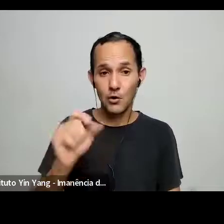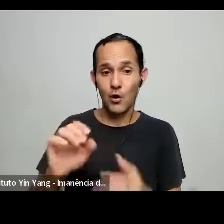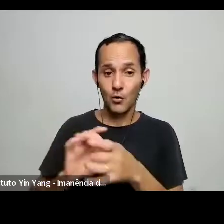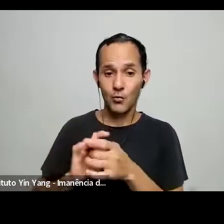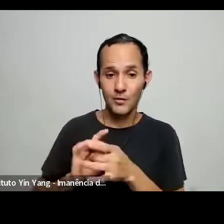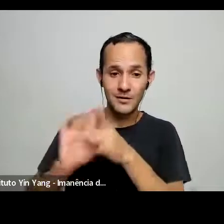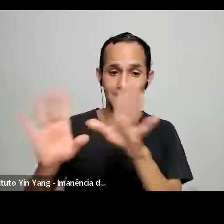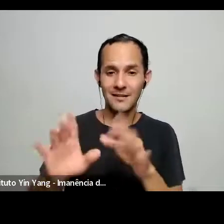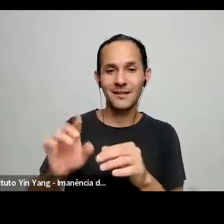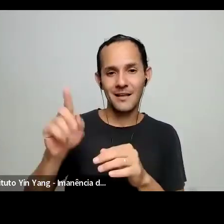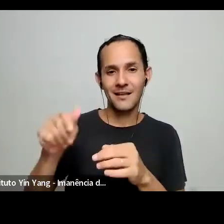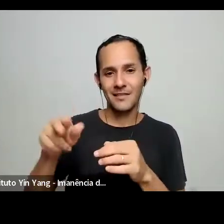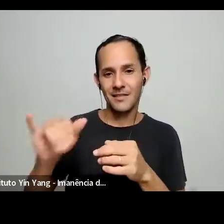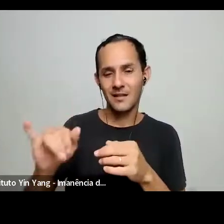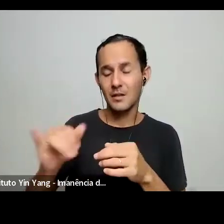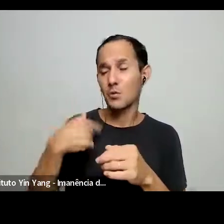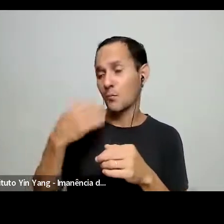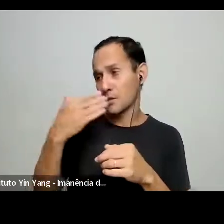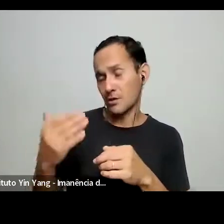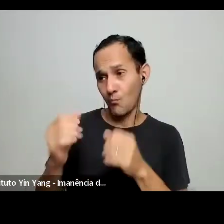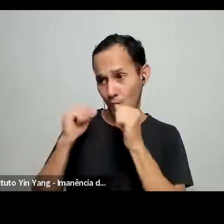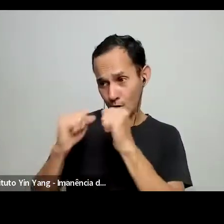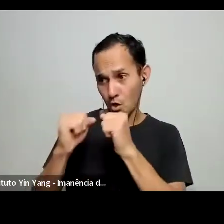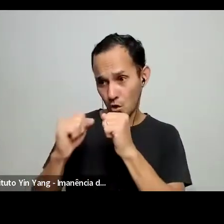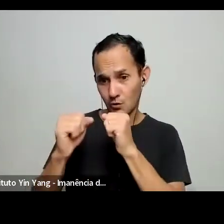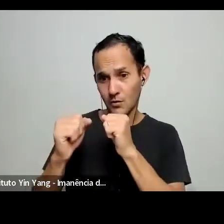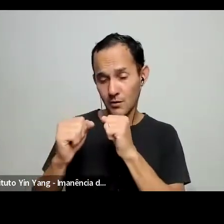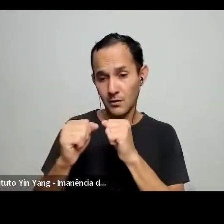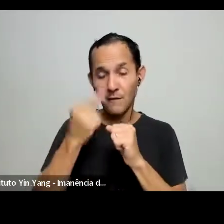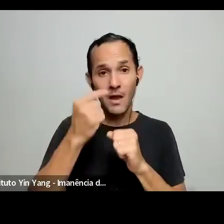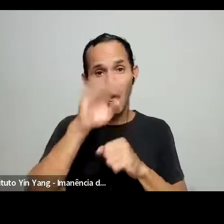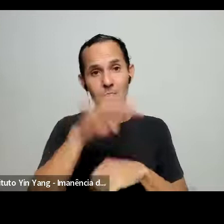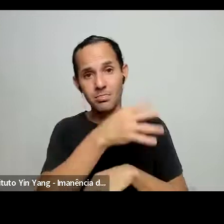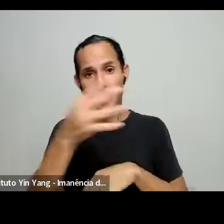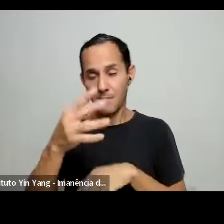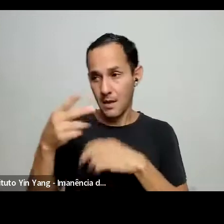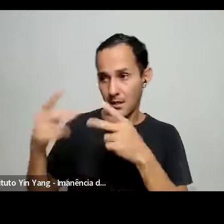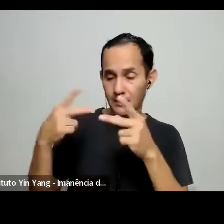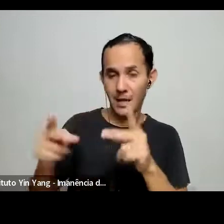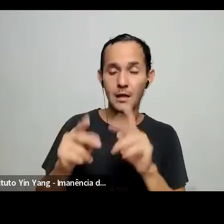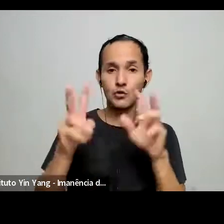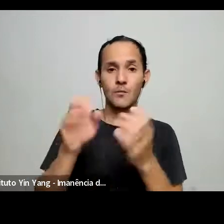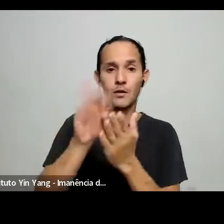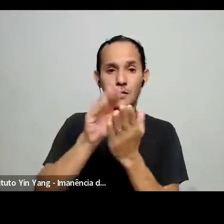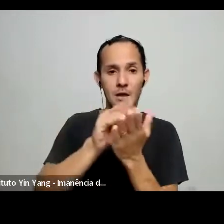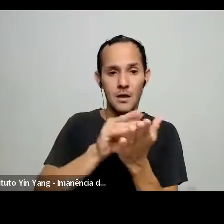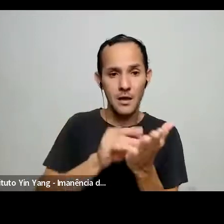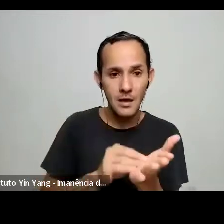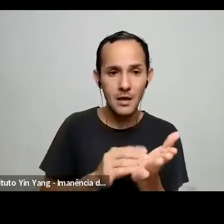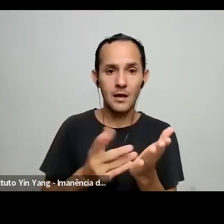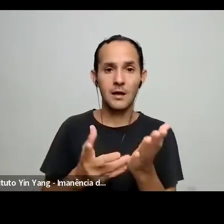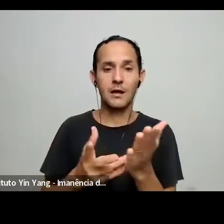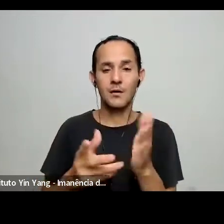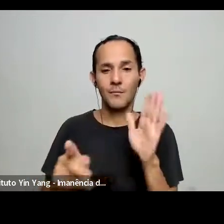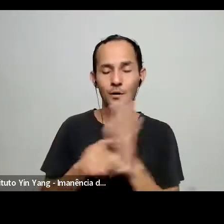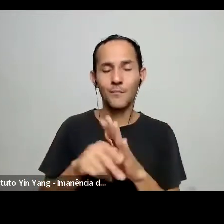a Daniele se eu poderia acessar a tabela que ela tinha com os dados obtidos, né, na